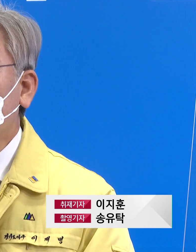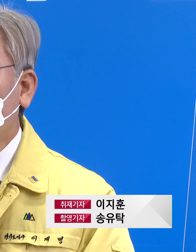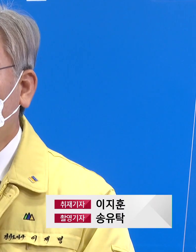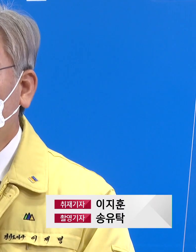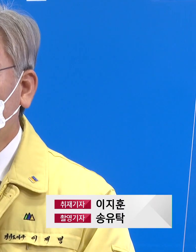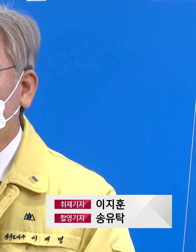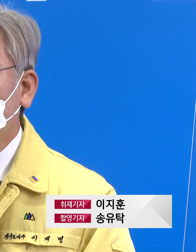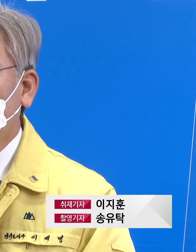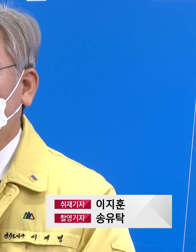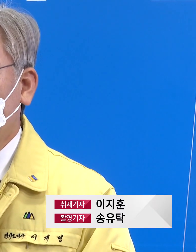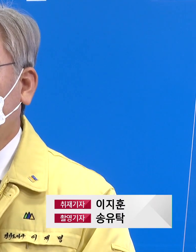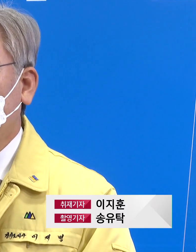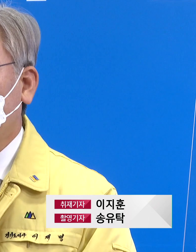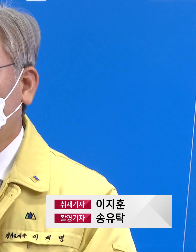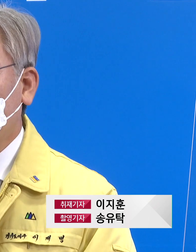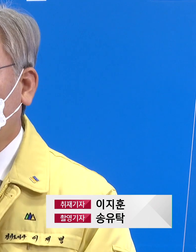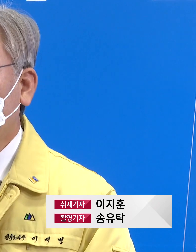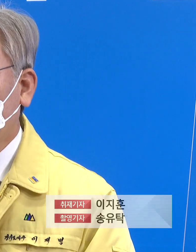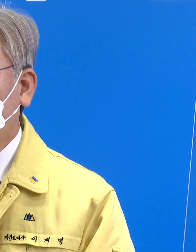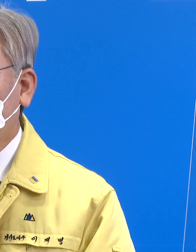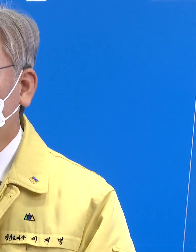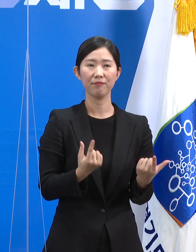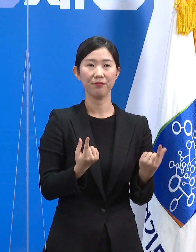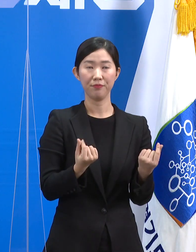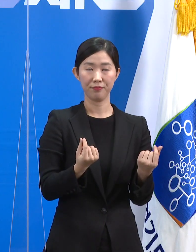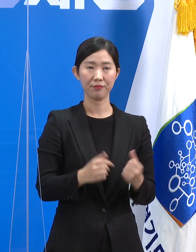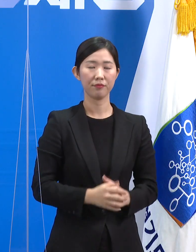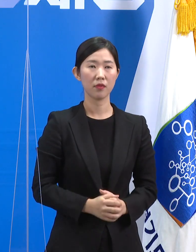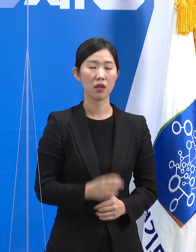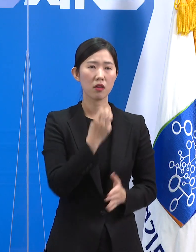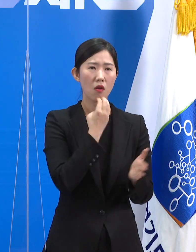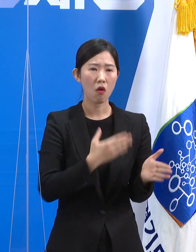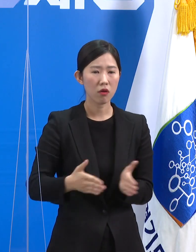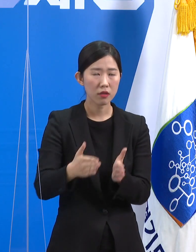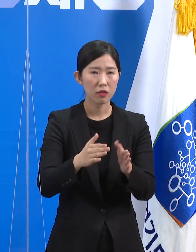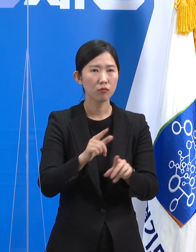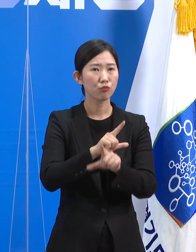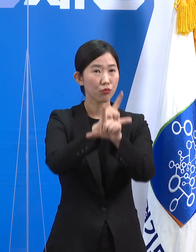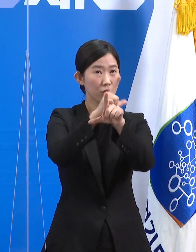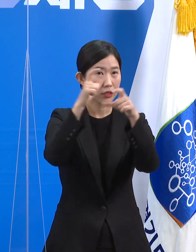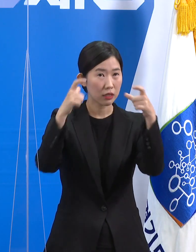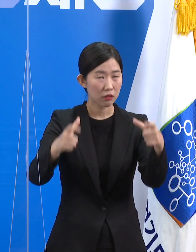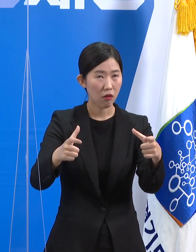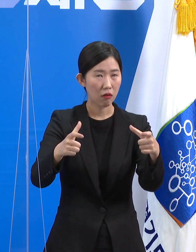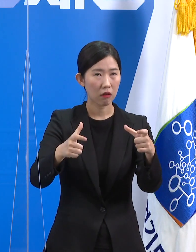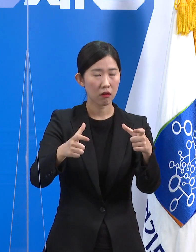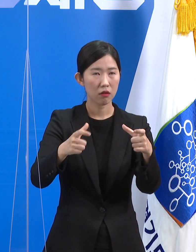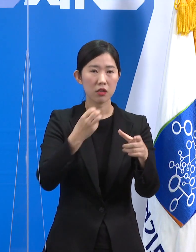정부와 끊임없이 소통하고 있다고 말했습니다. 헬로 TV 뉴스 이지훈입니다.